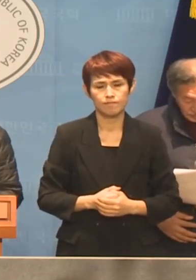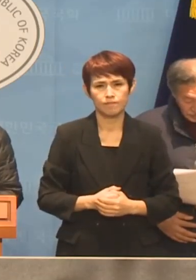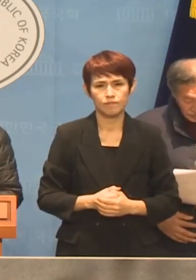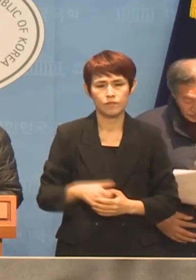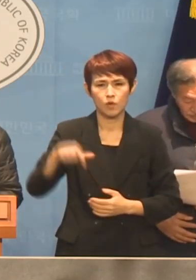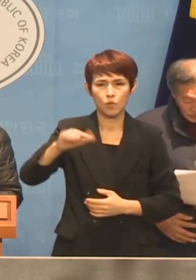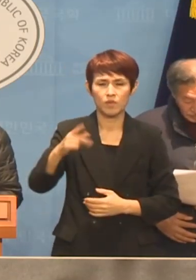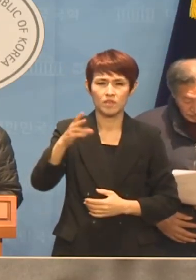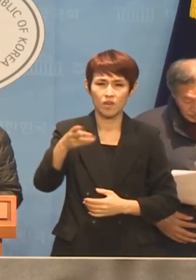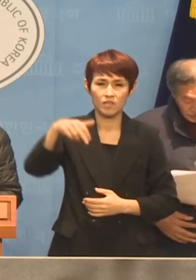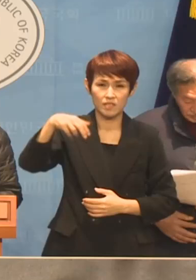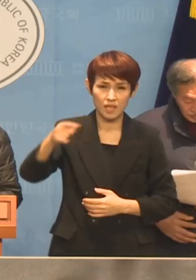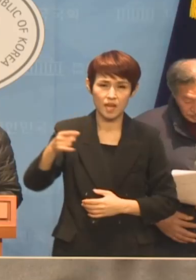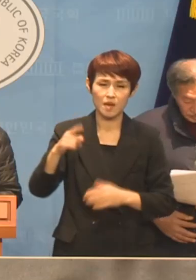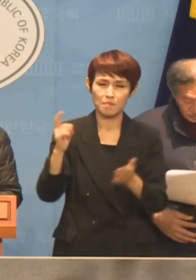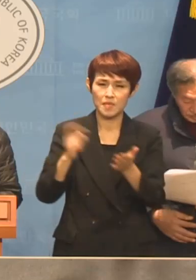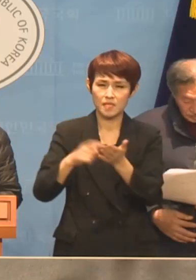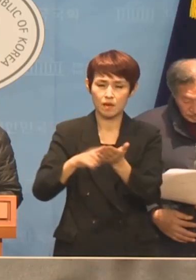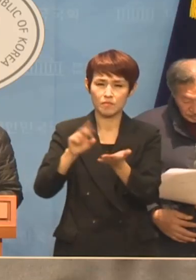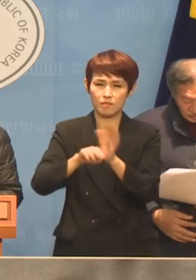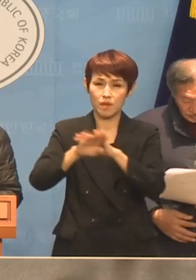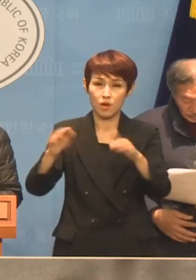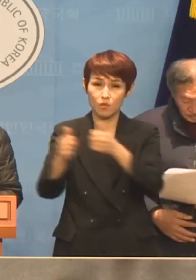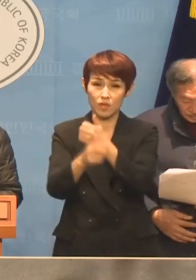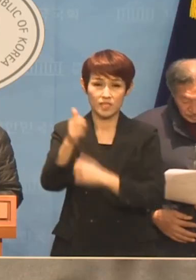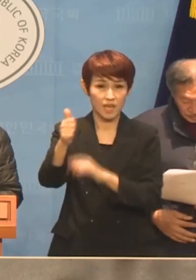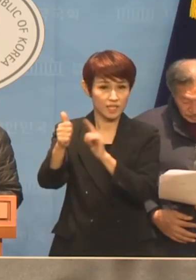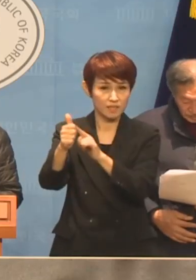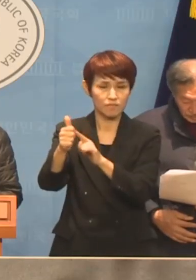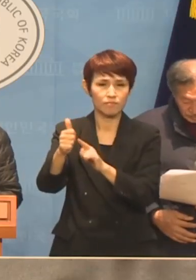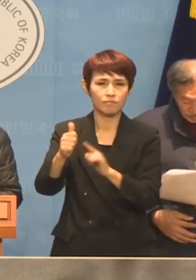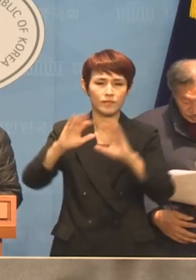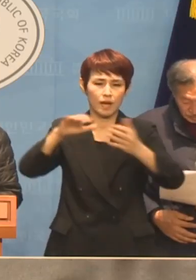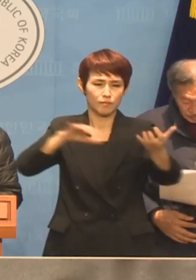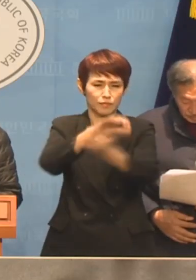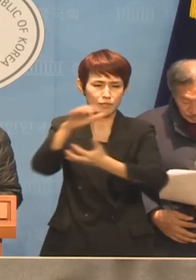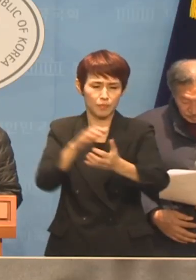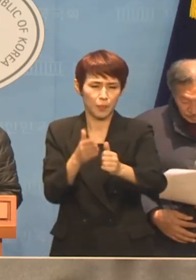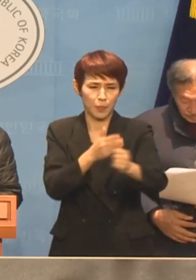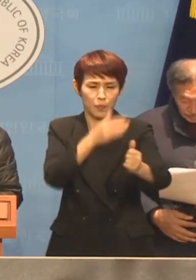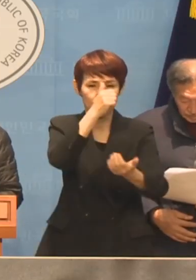권영세 국민의힘 비상대책위원장은 내란 선동죄 등으로